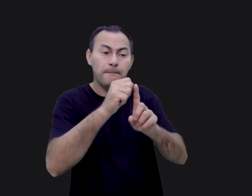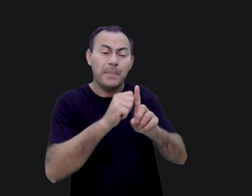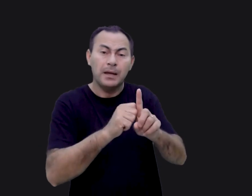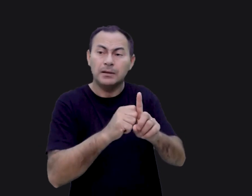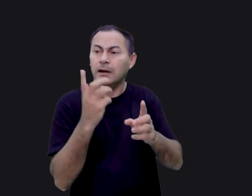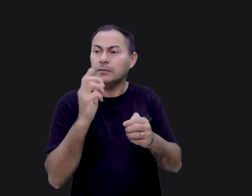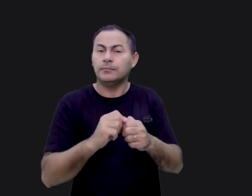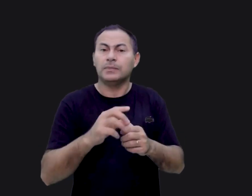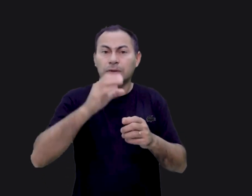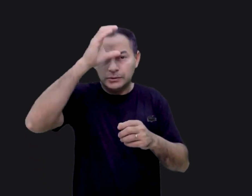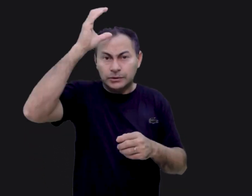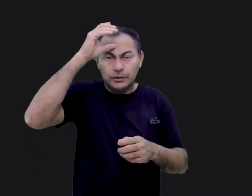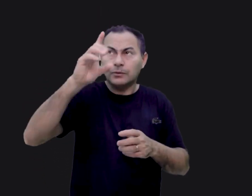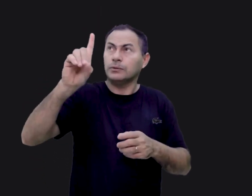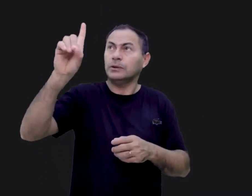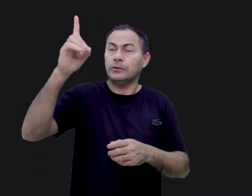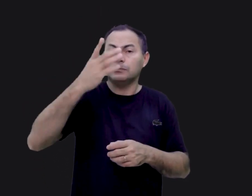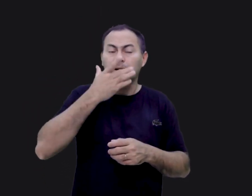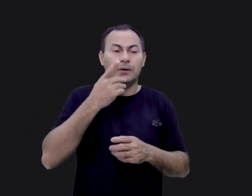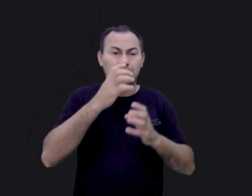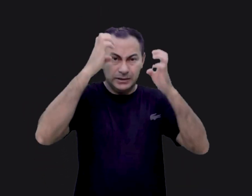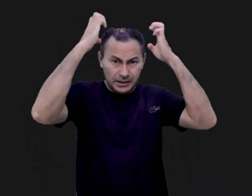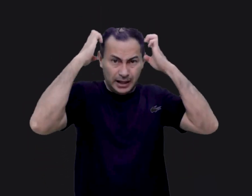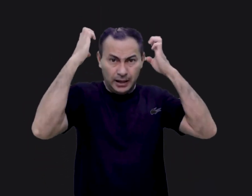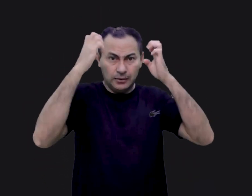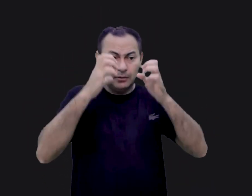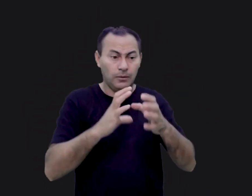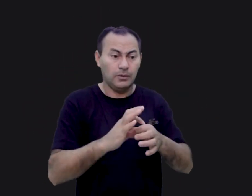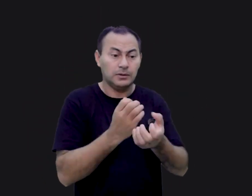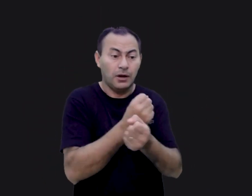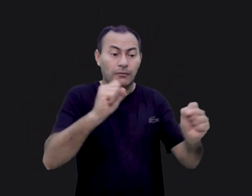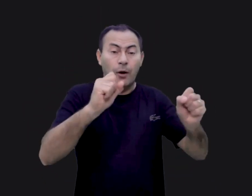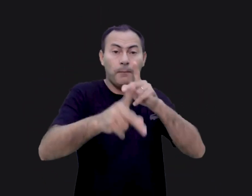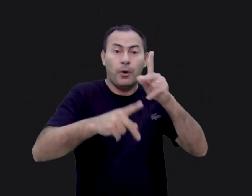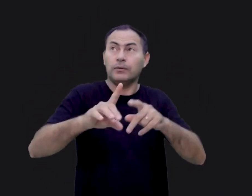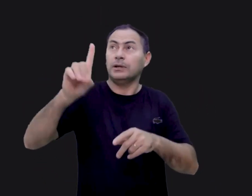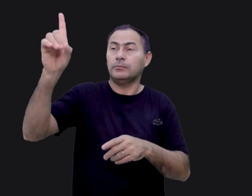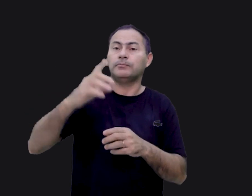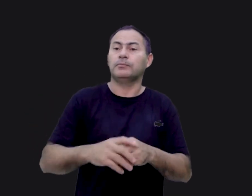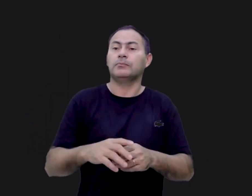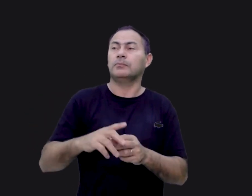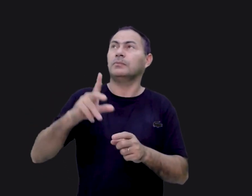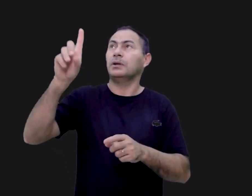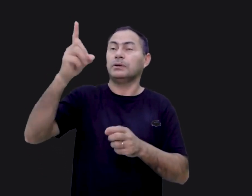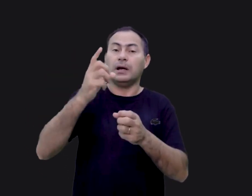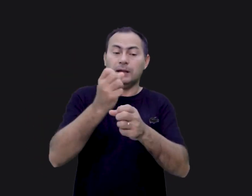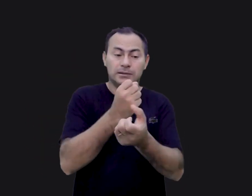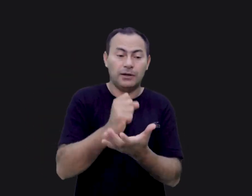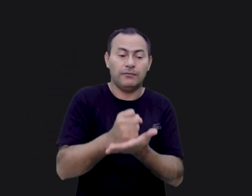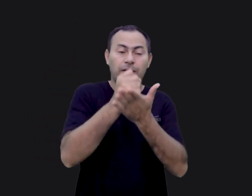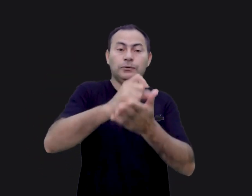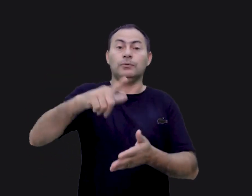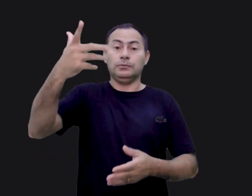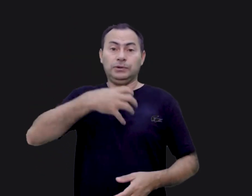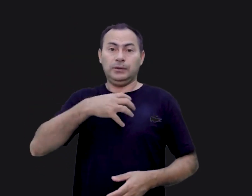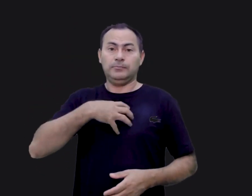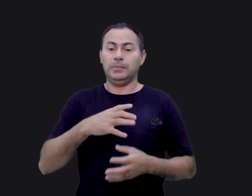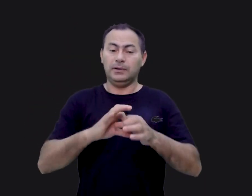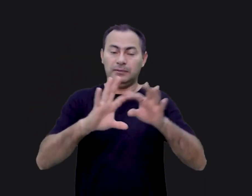O seu tio, que era um homem de Deus, respondeu, Esther, se você não livrar o povo de Deus, Deus vai livrá-lo de outra forma. O livramento virá de